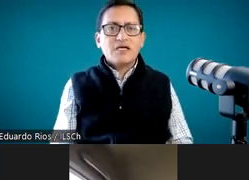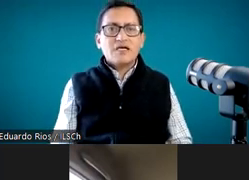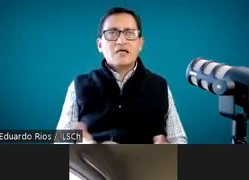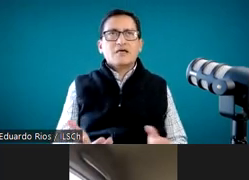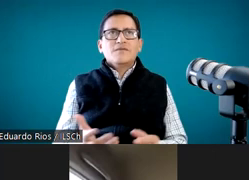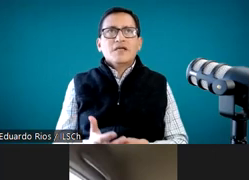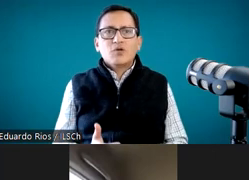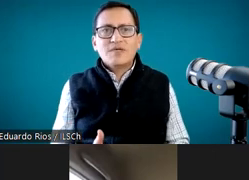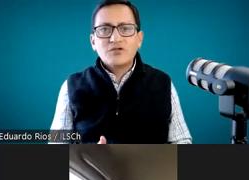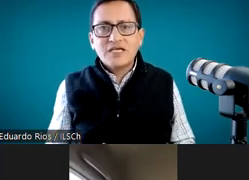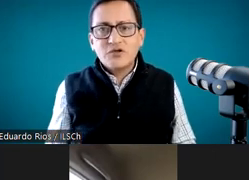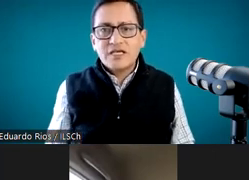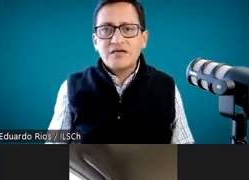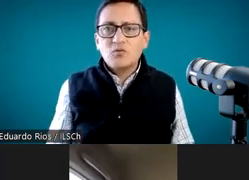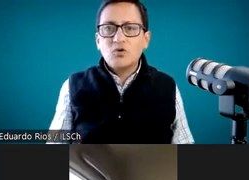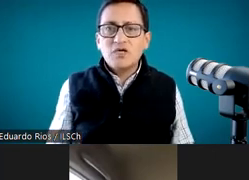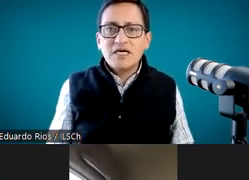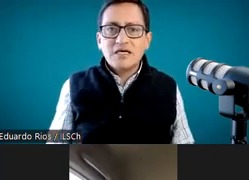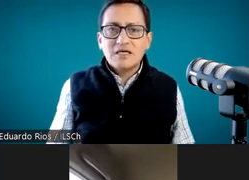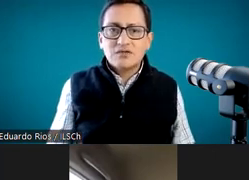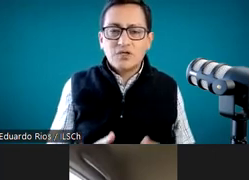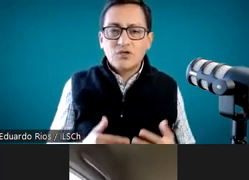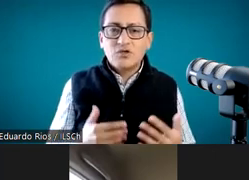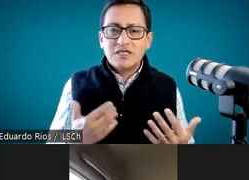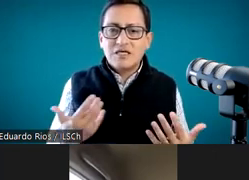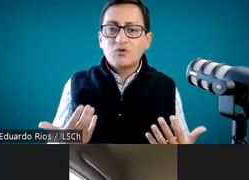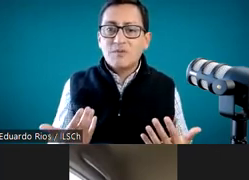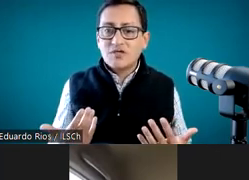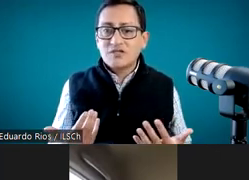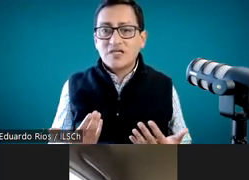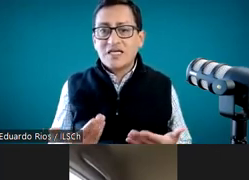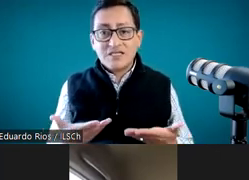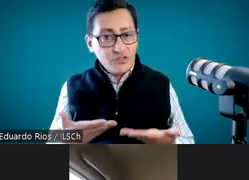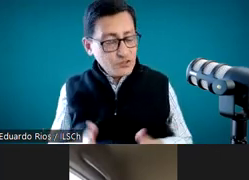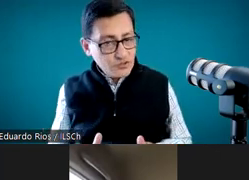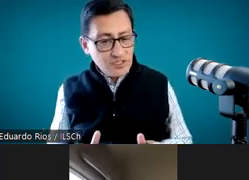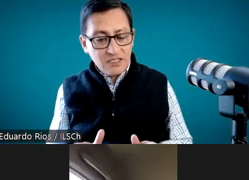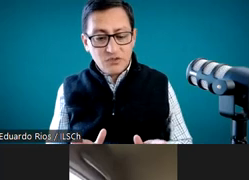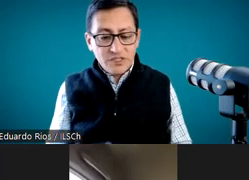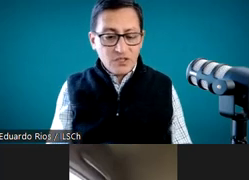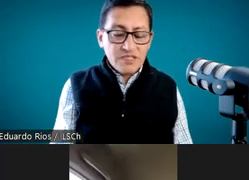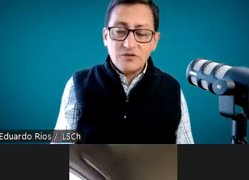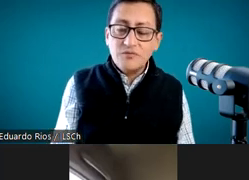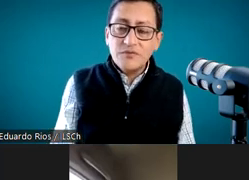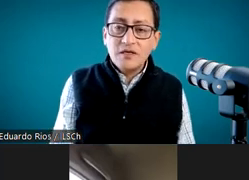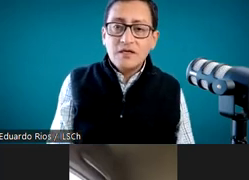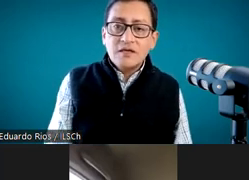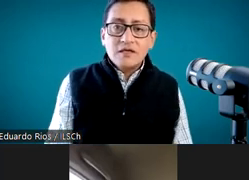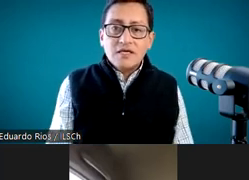Recordemos que una persona sorda, como nunca, sobre todo si es una persona sorda que nació sorda, nunca ha